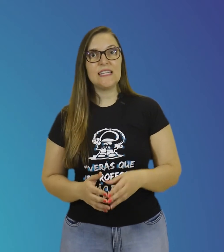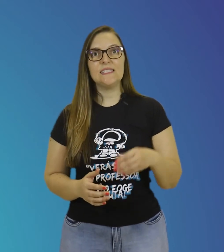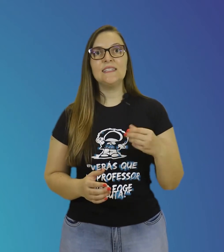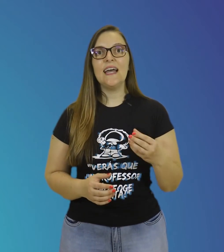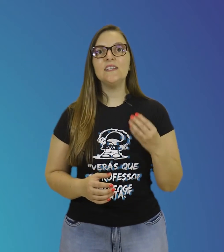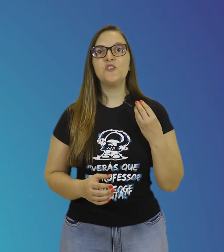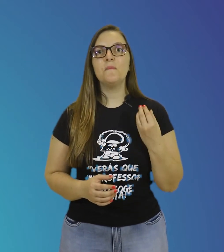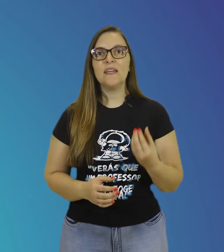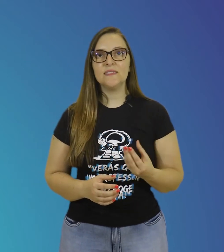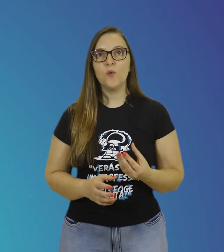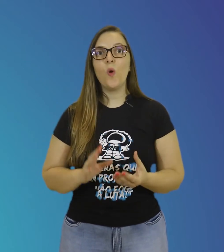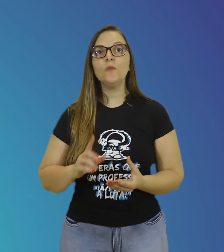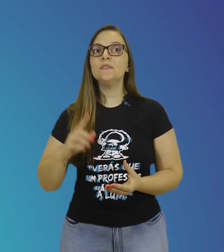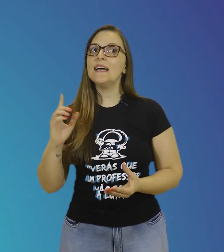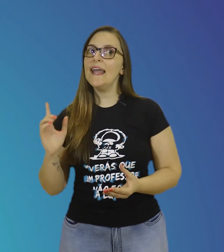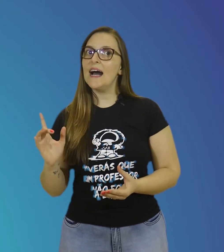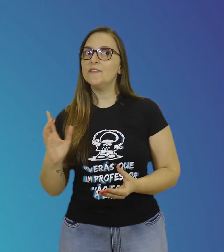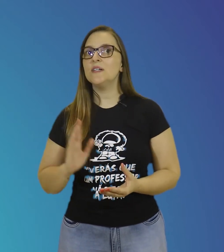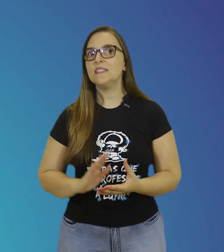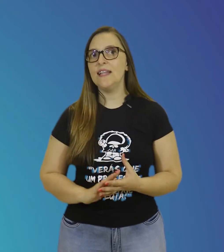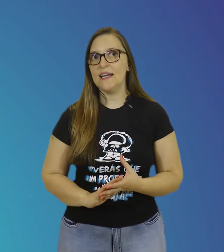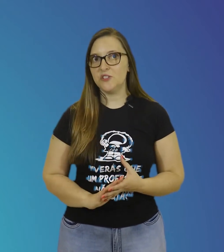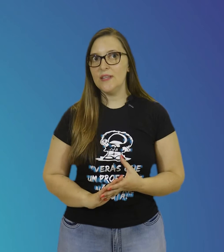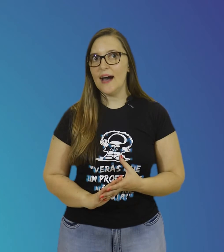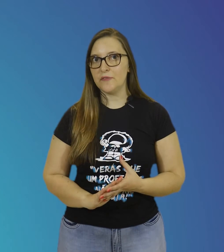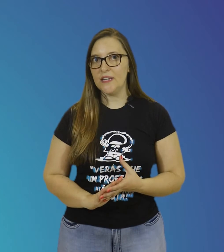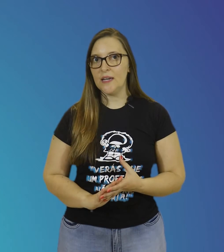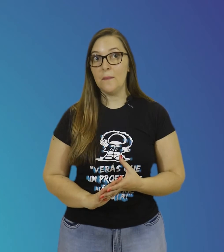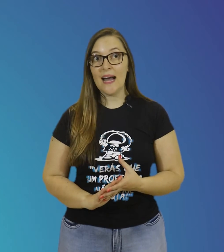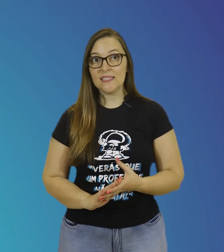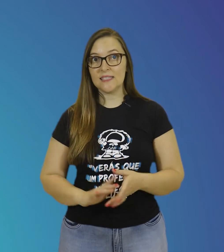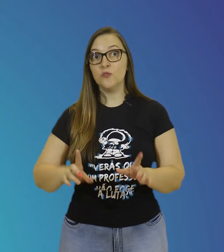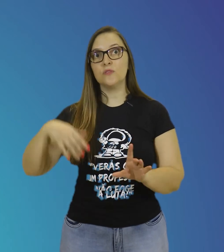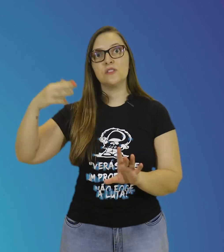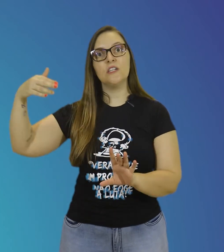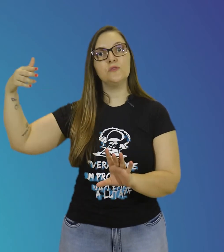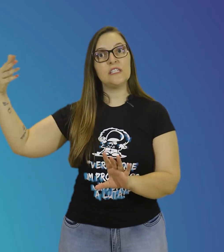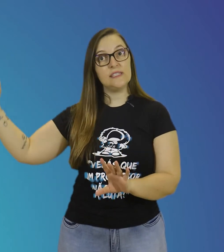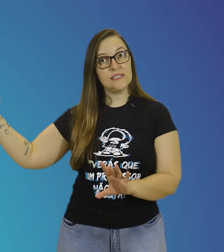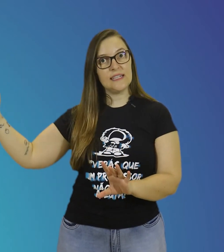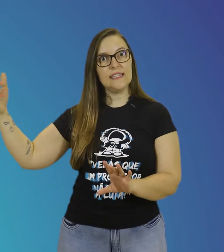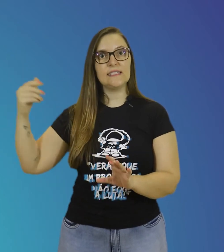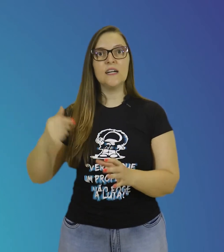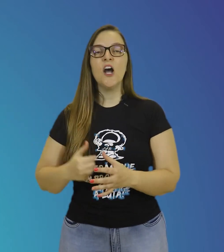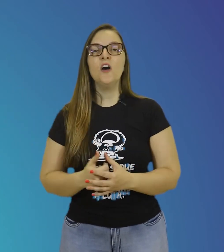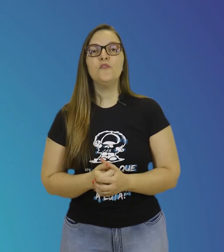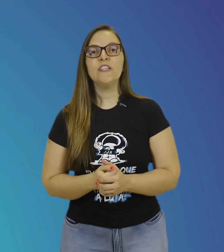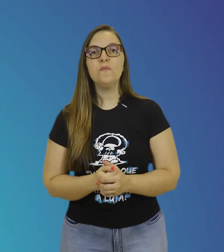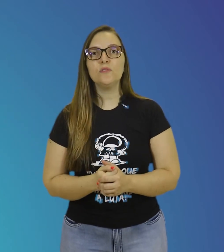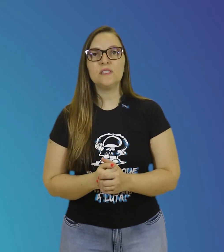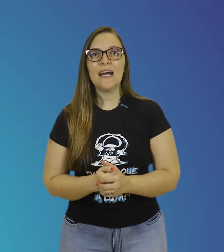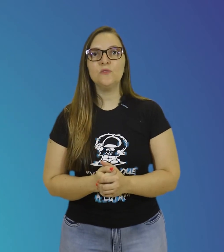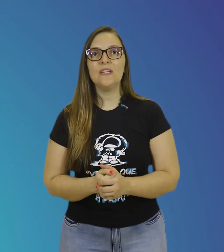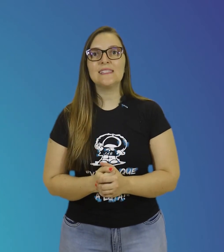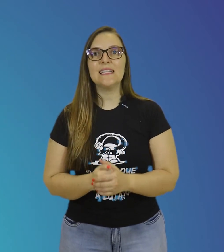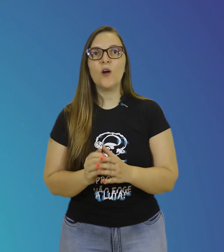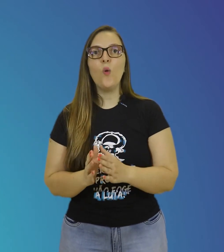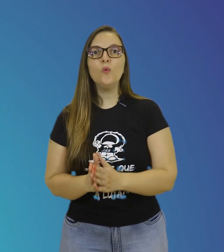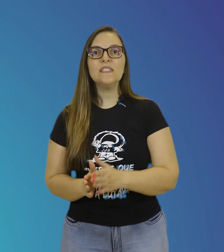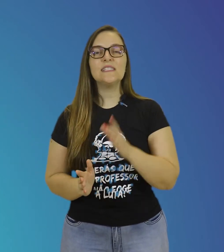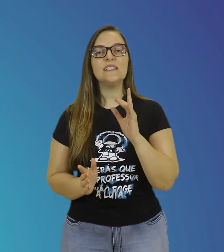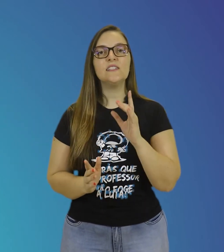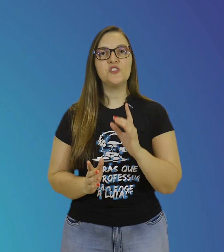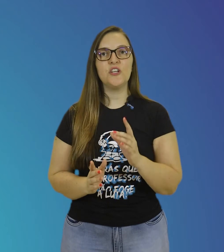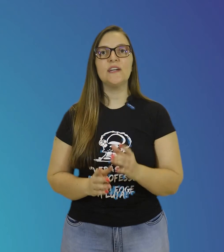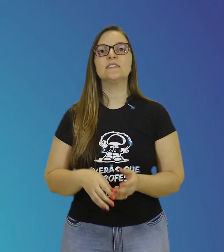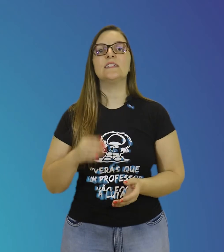pensava-se que as ideias de Mendel contrariavam as ideias de Darwin, mas, nos anos que se seguiram, foi demonstrado que as